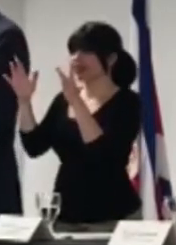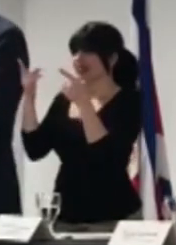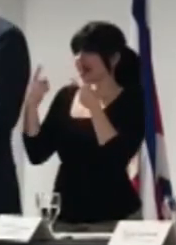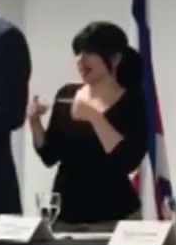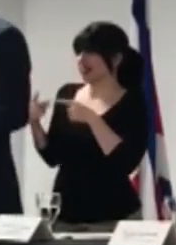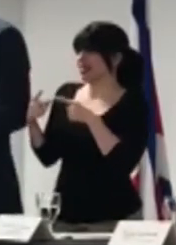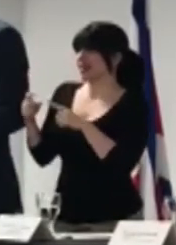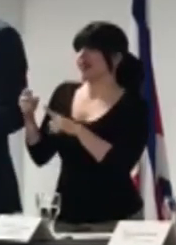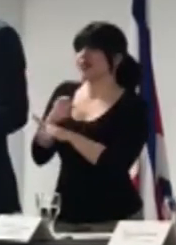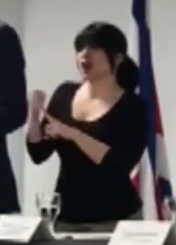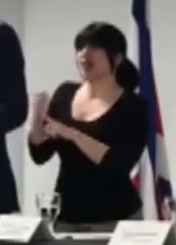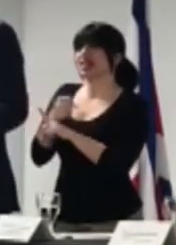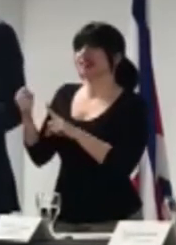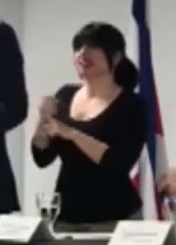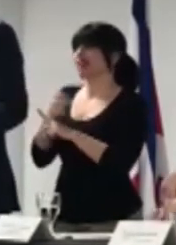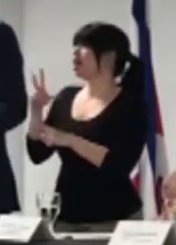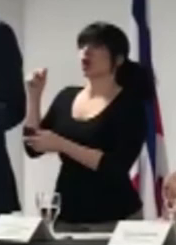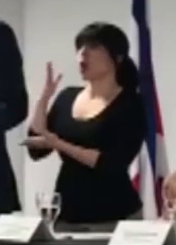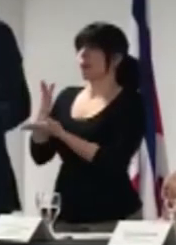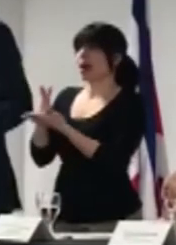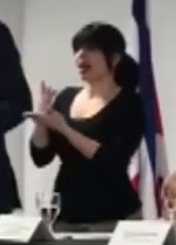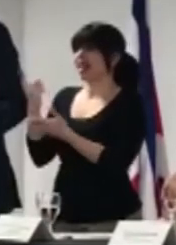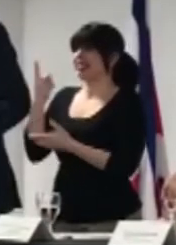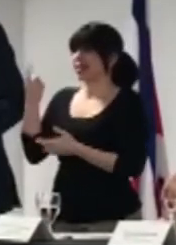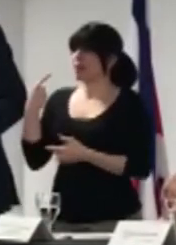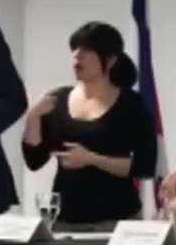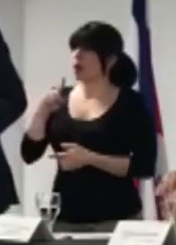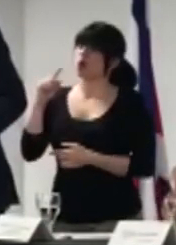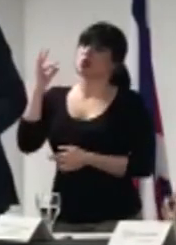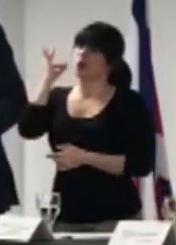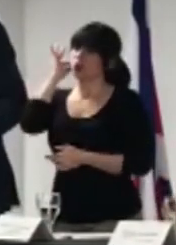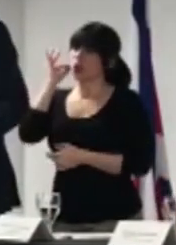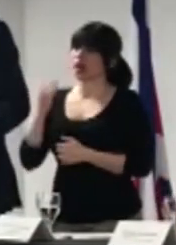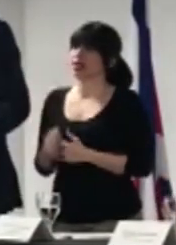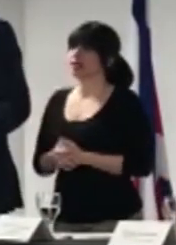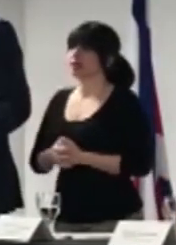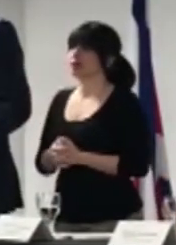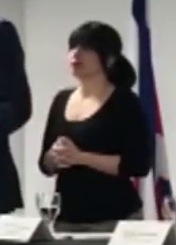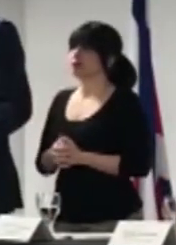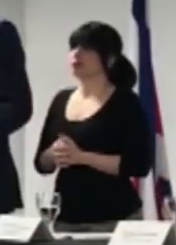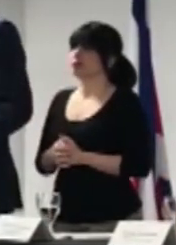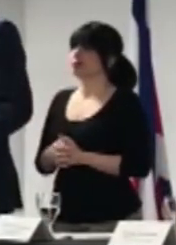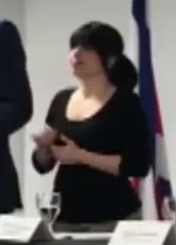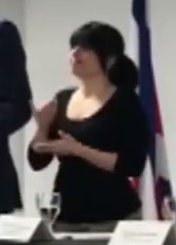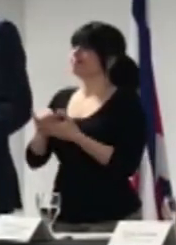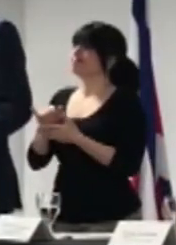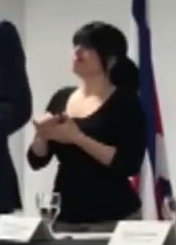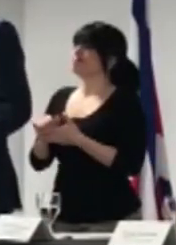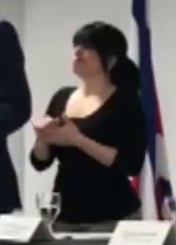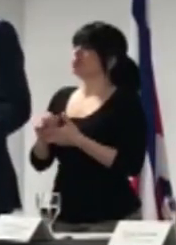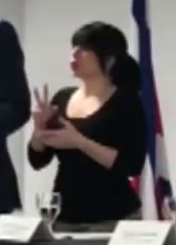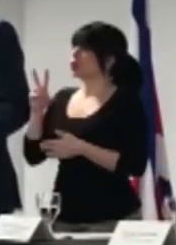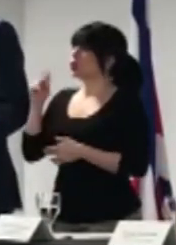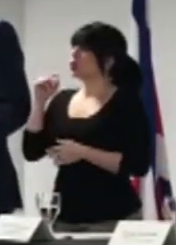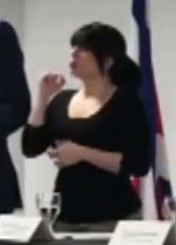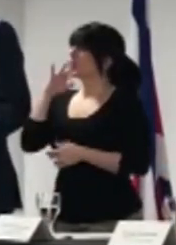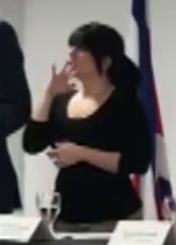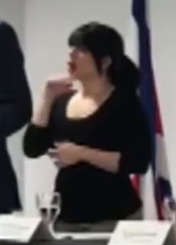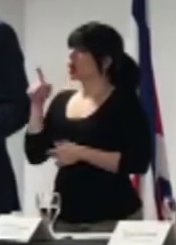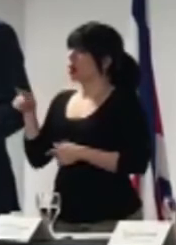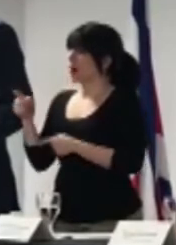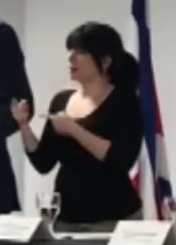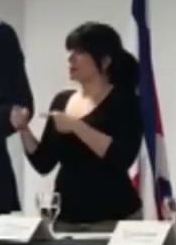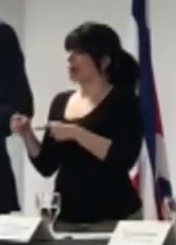de violencia que no cesa contra las mujeres. Y no es extraño que eso ocurra